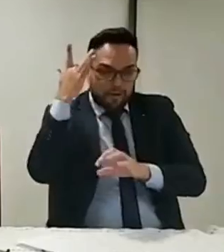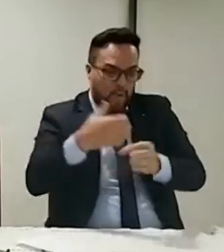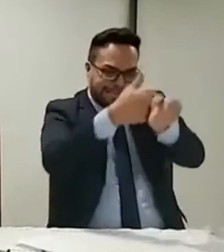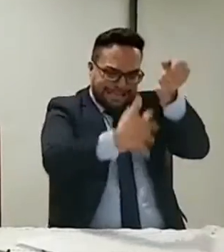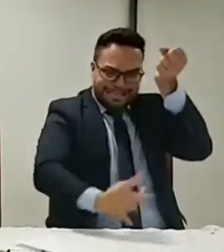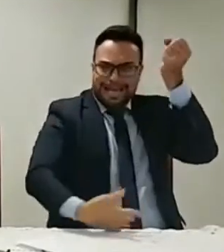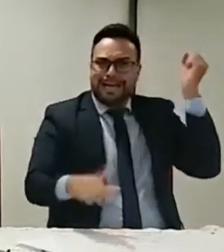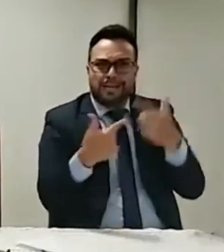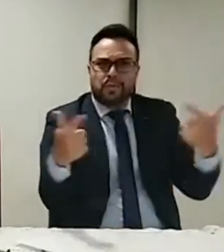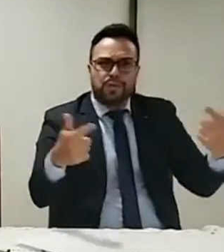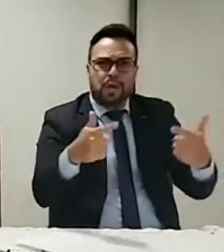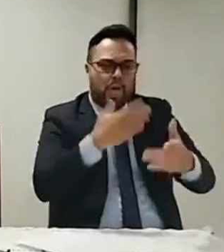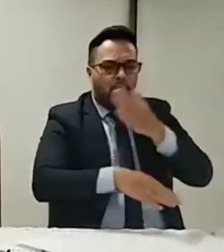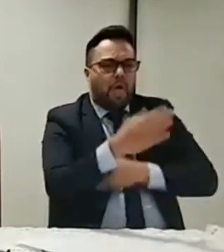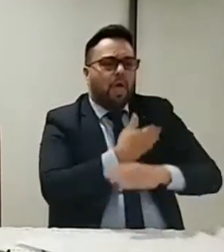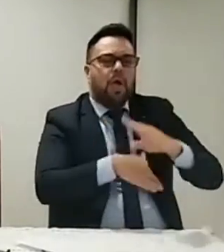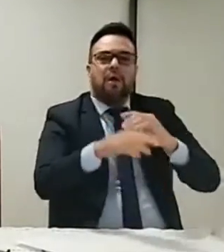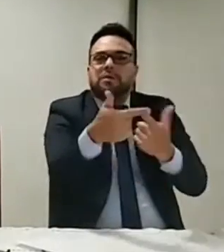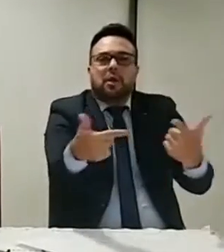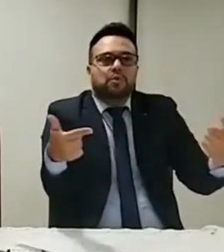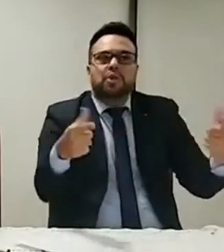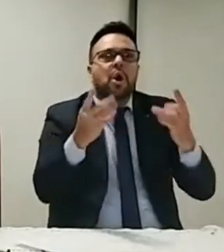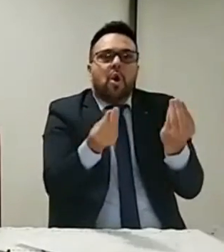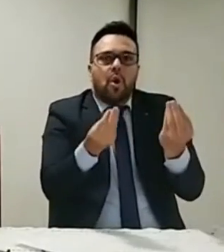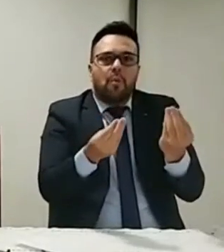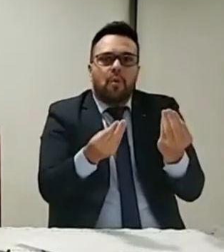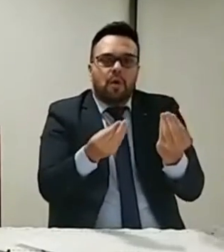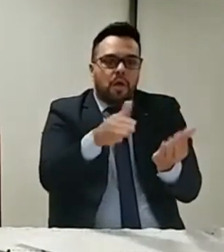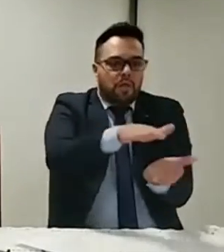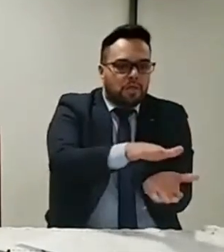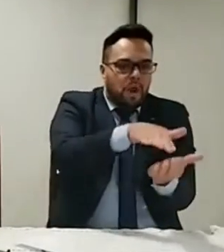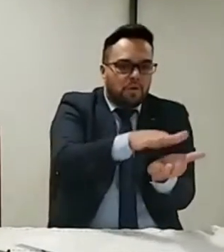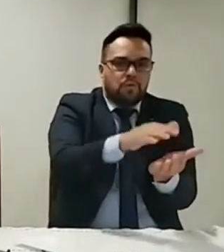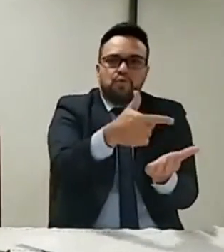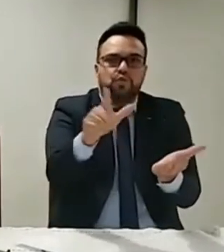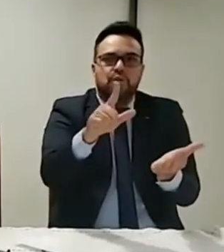né? Não tinha que pra quem fazer a transfusão pra ele. Negada,